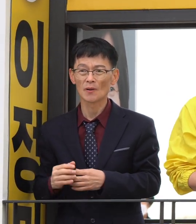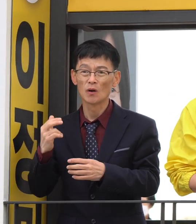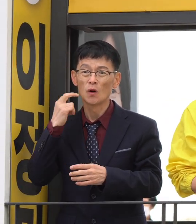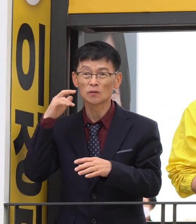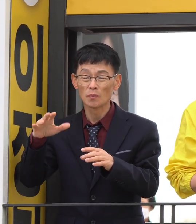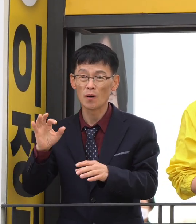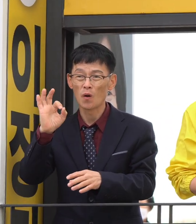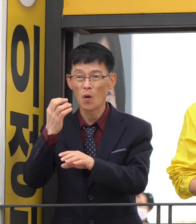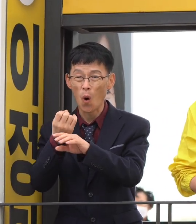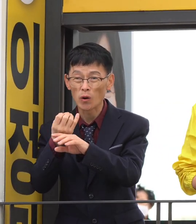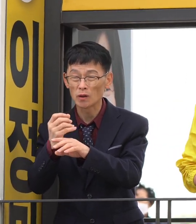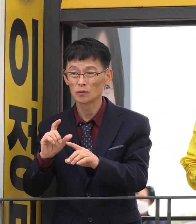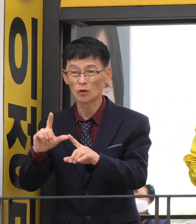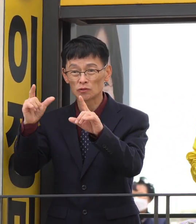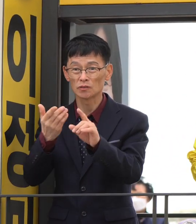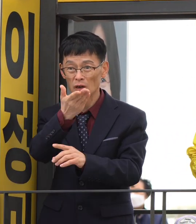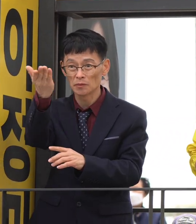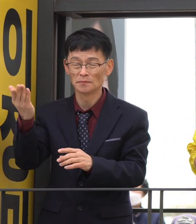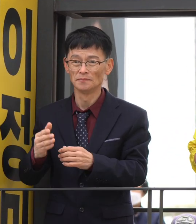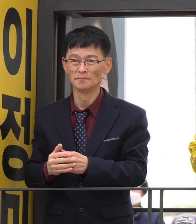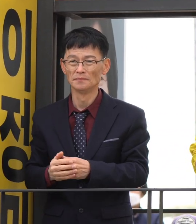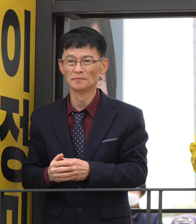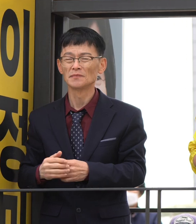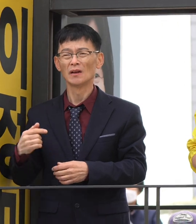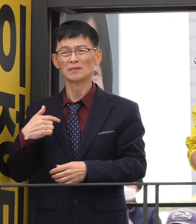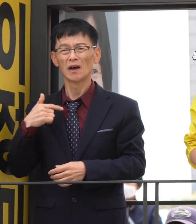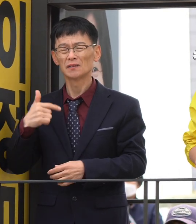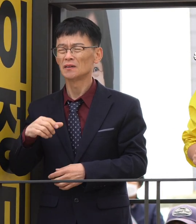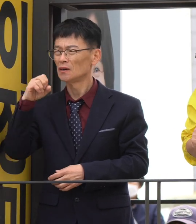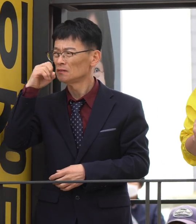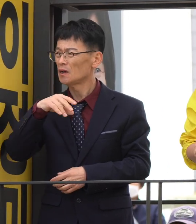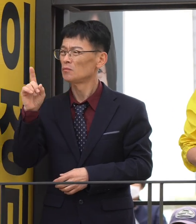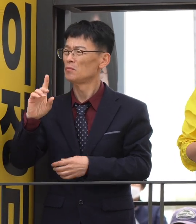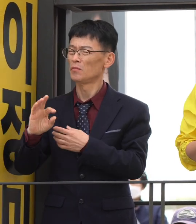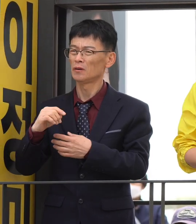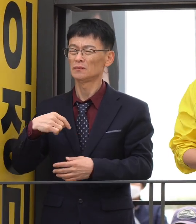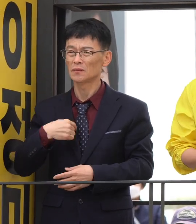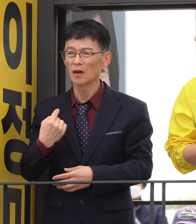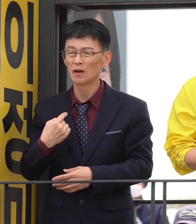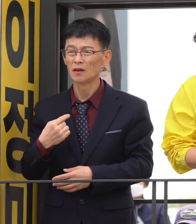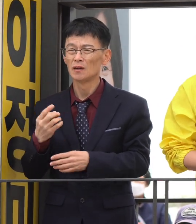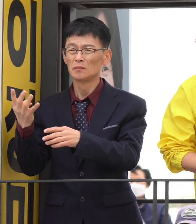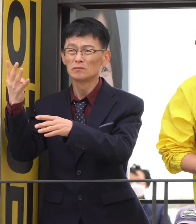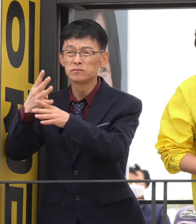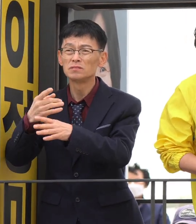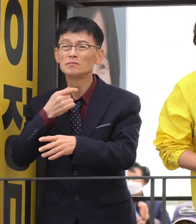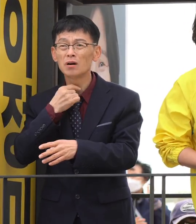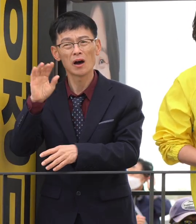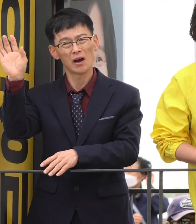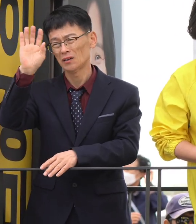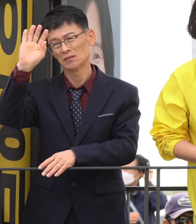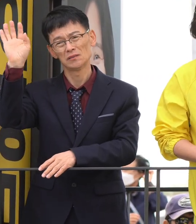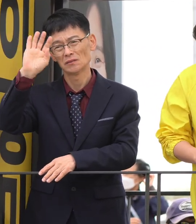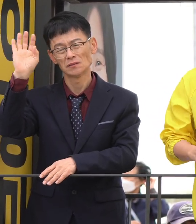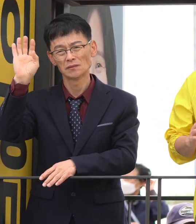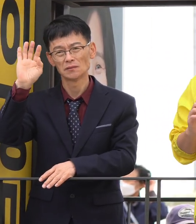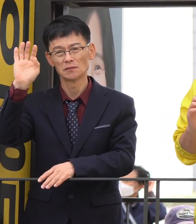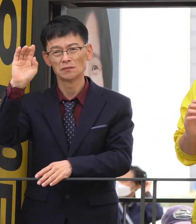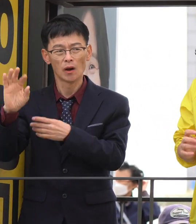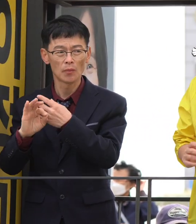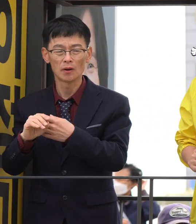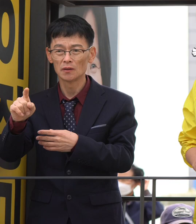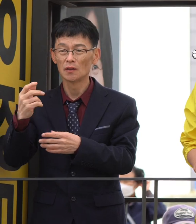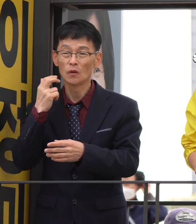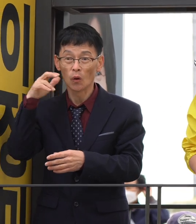송도 옥면 동촌 주민 여러분, 저는 그저 저의 재선이 저의 꿈이 아닙니다.